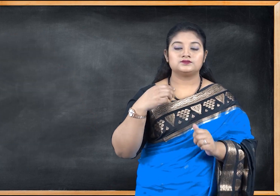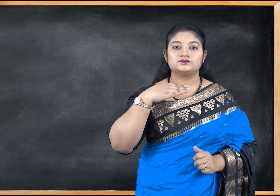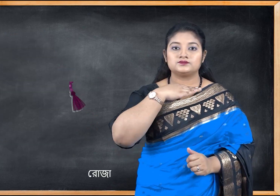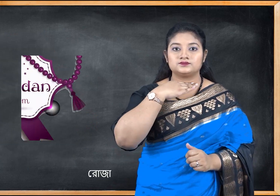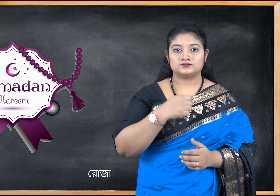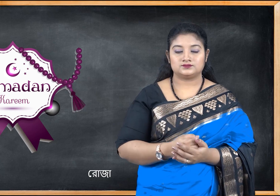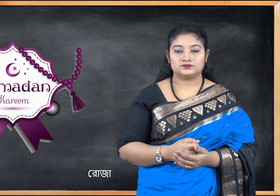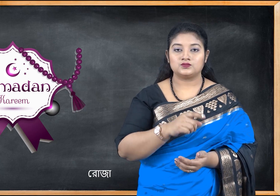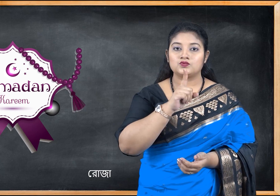রোজা।